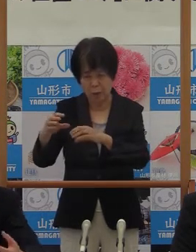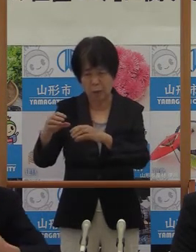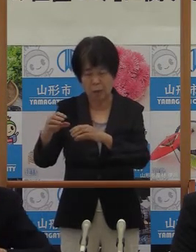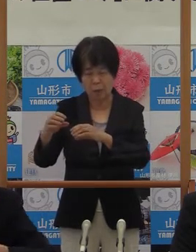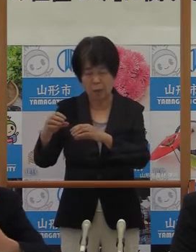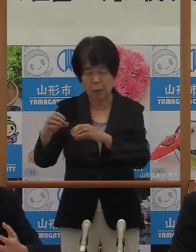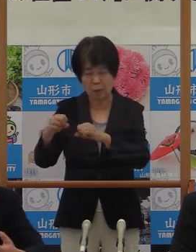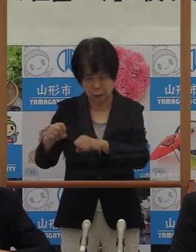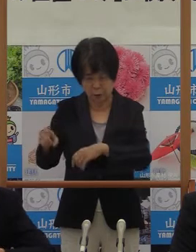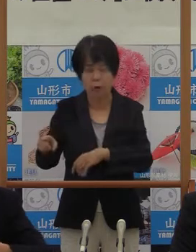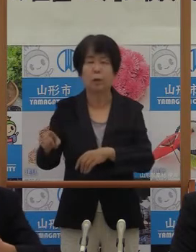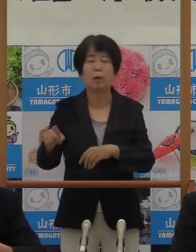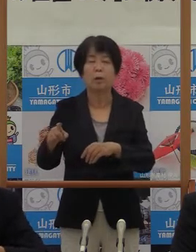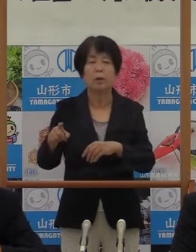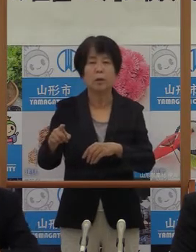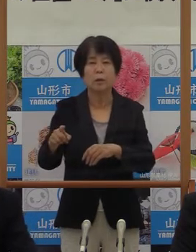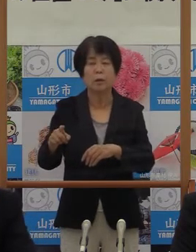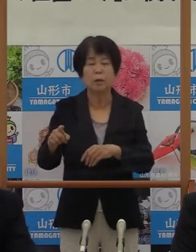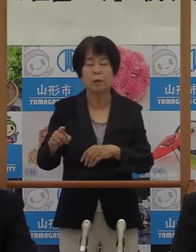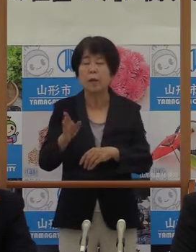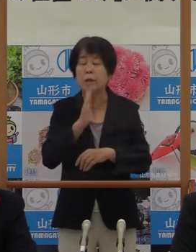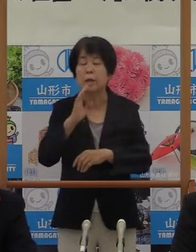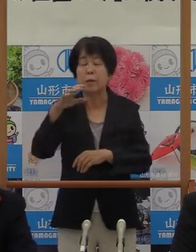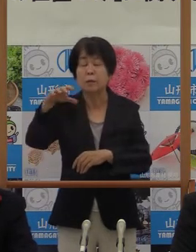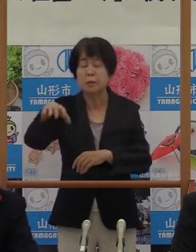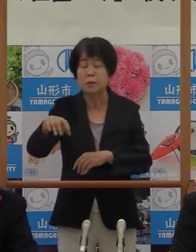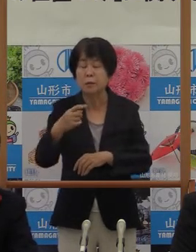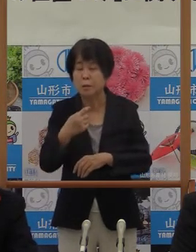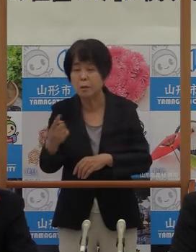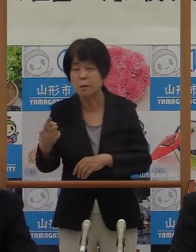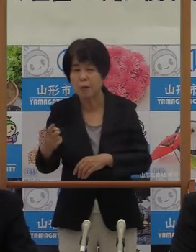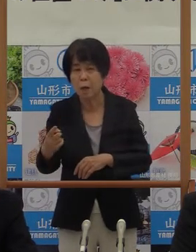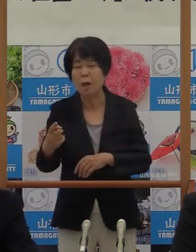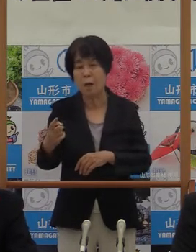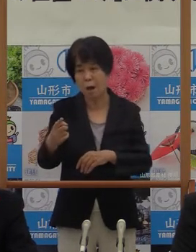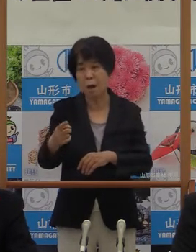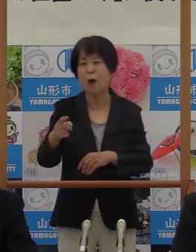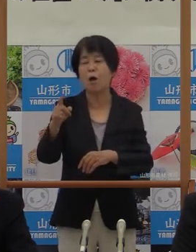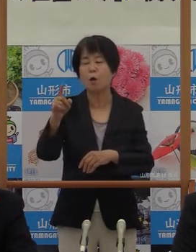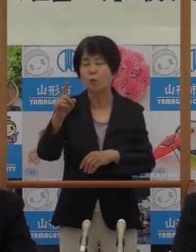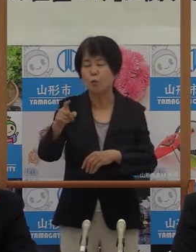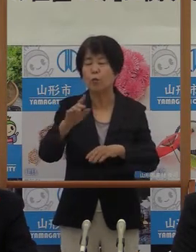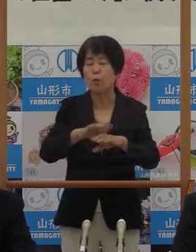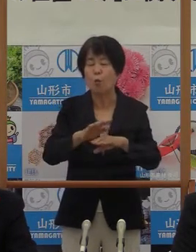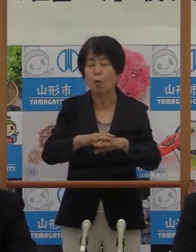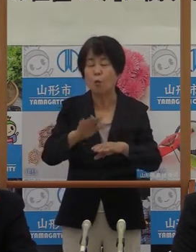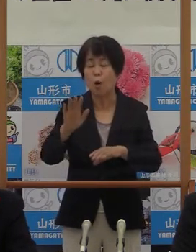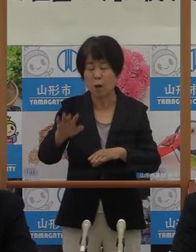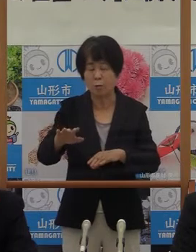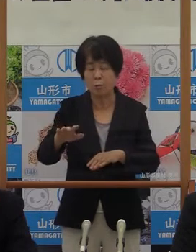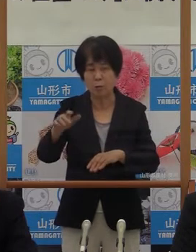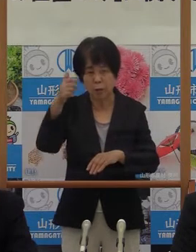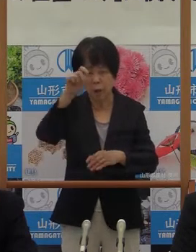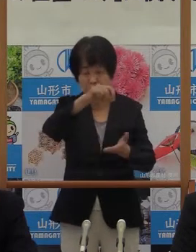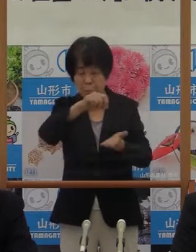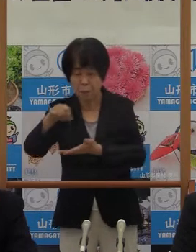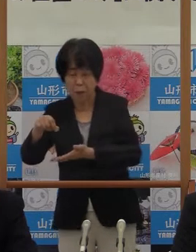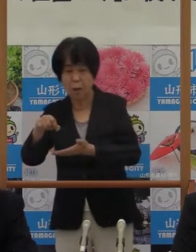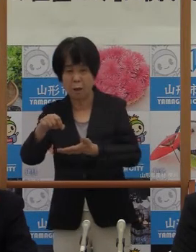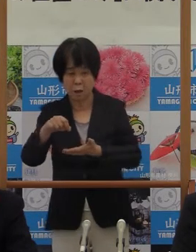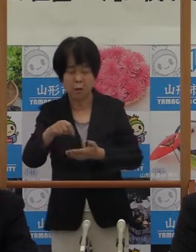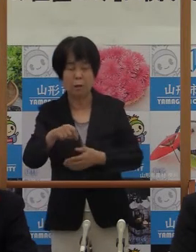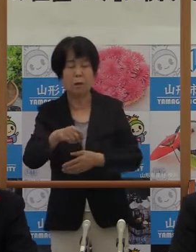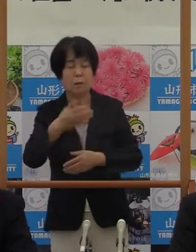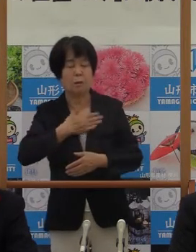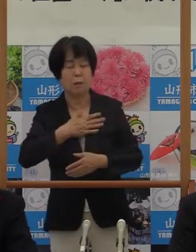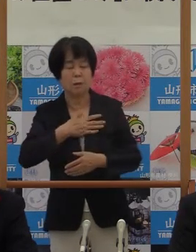その対面でこんな形がありえますよという話を伺わせていただいたりと、こういうような